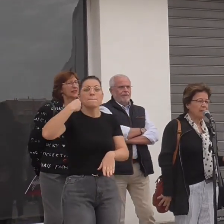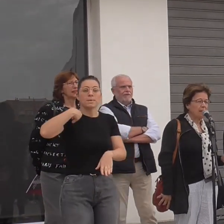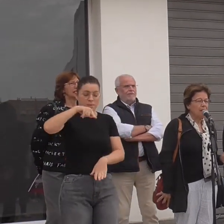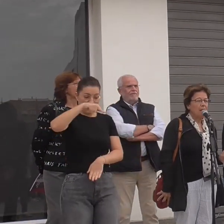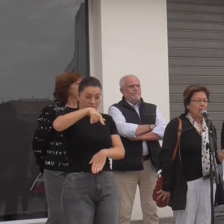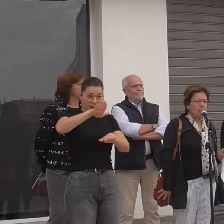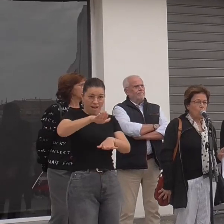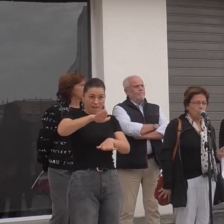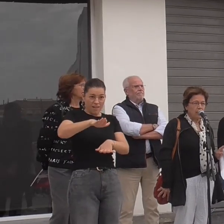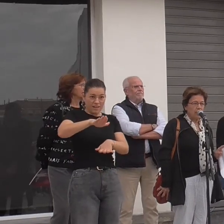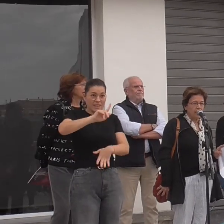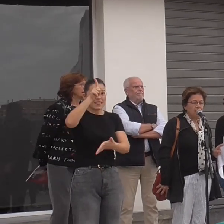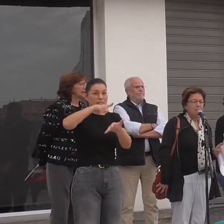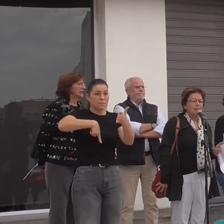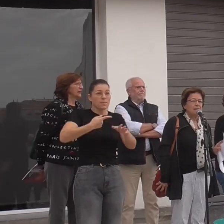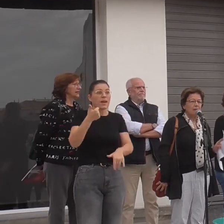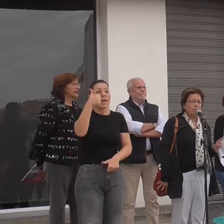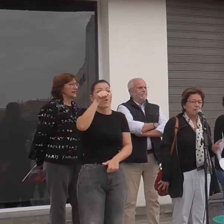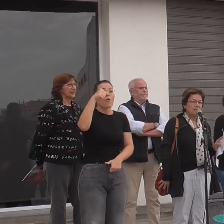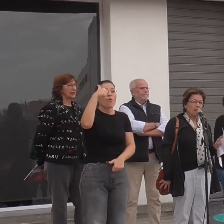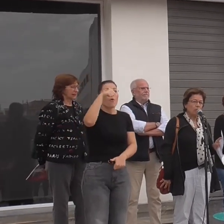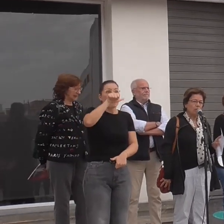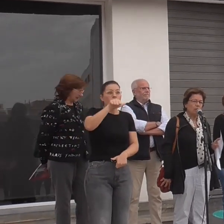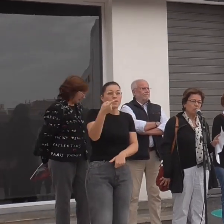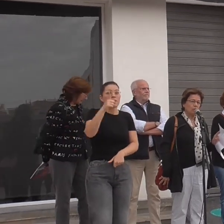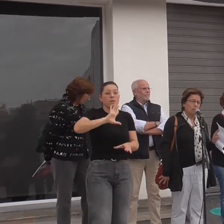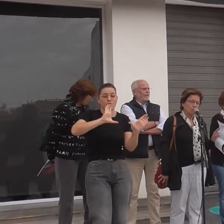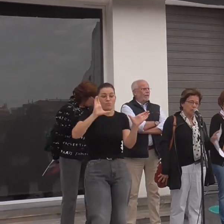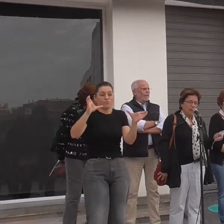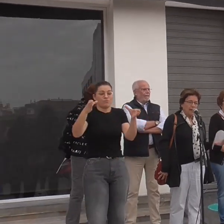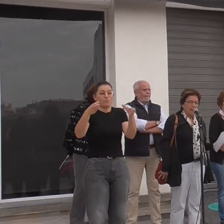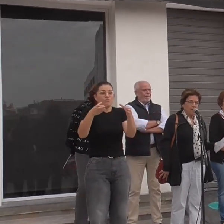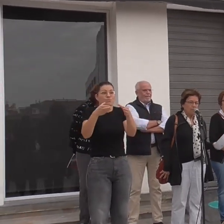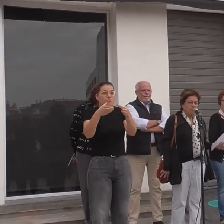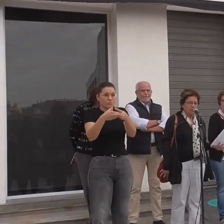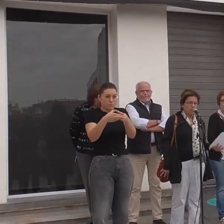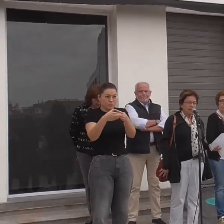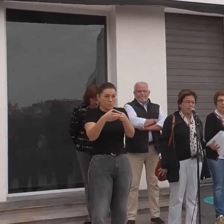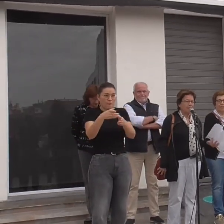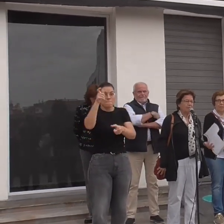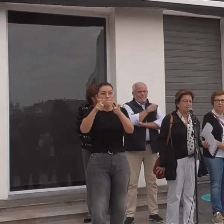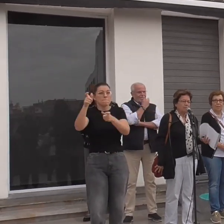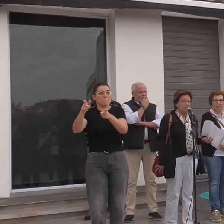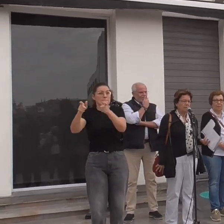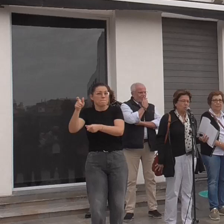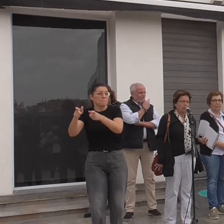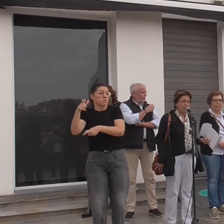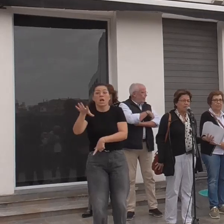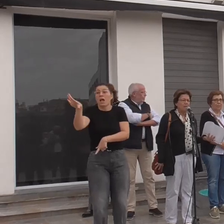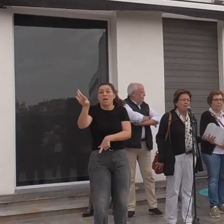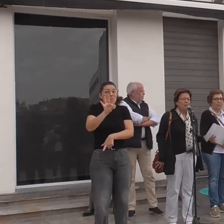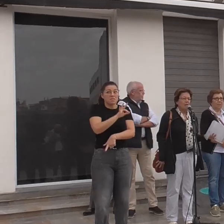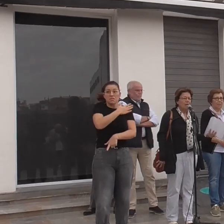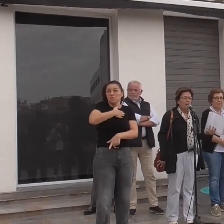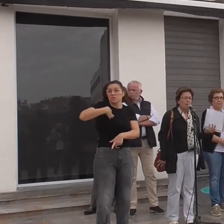estamos aquí, en Jumilla, también se ha reunido todas las personas que han decidido